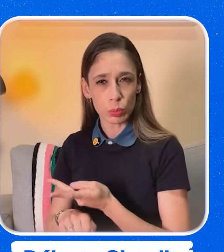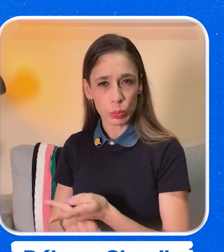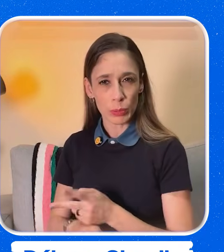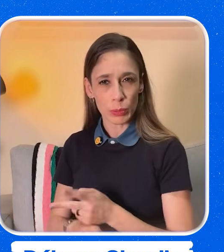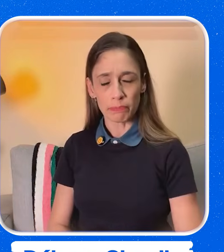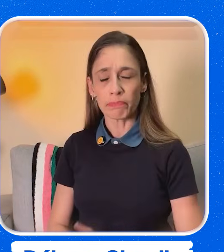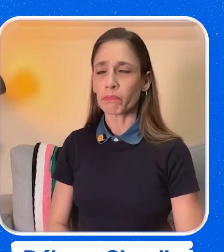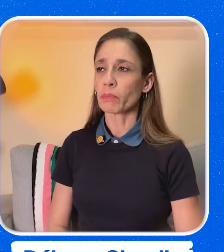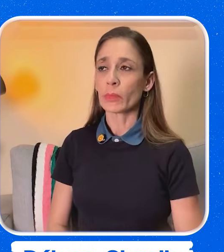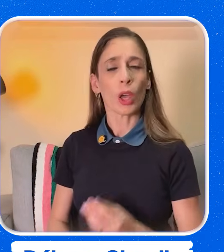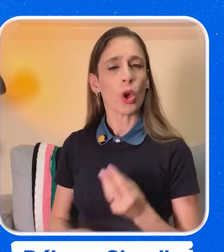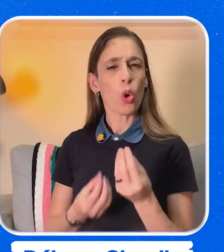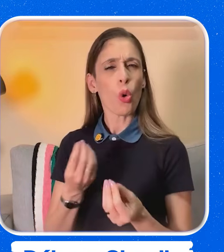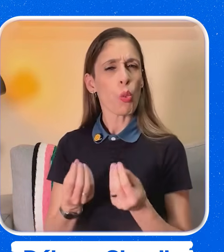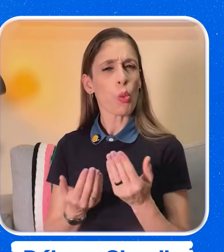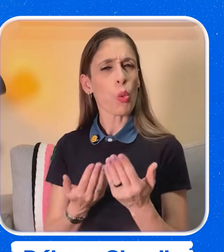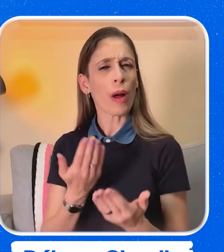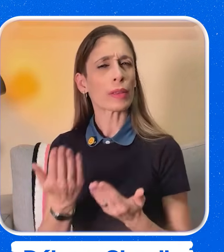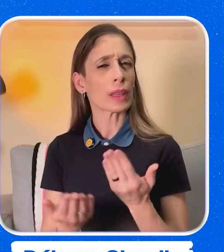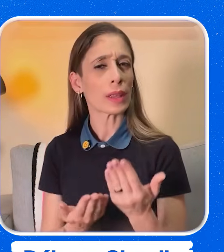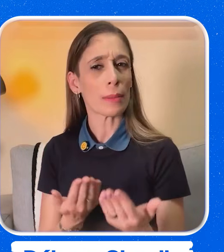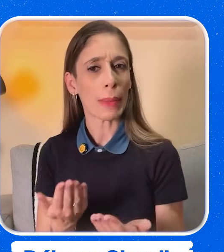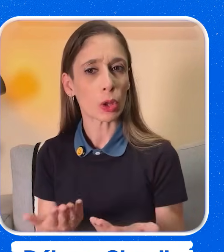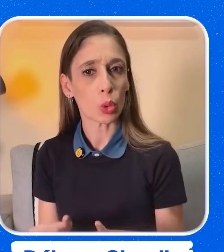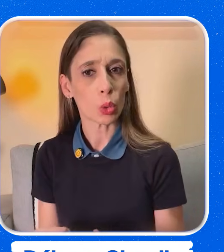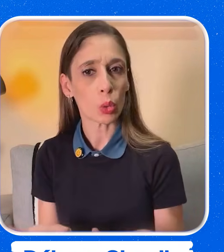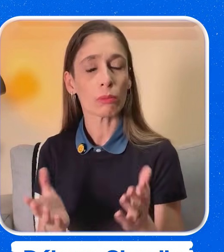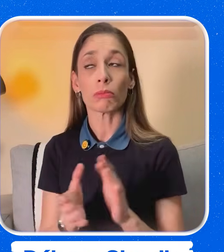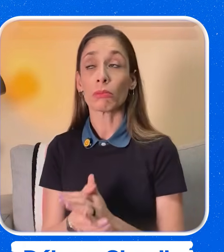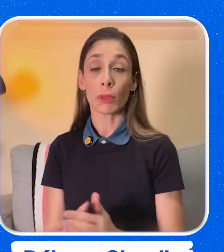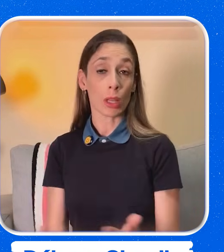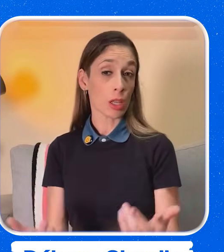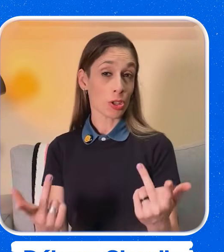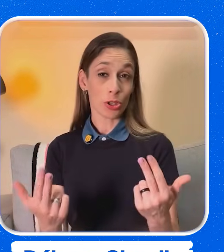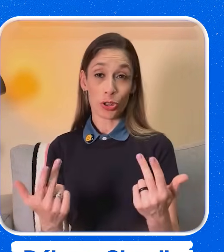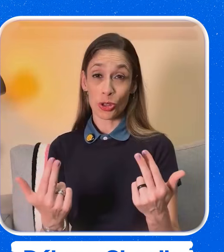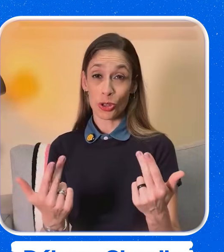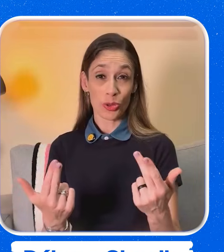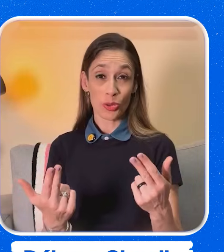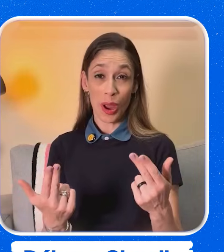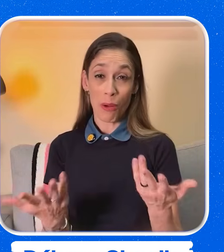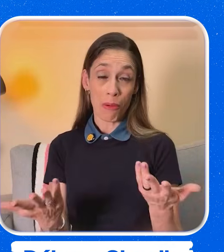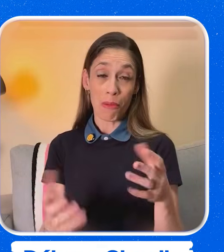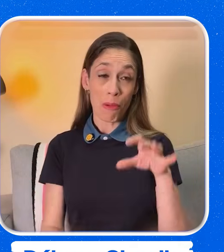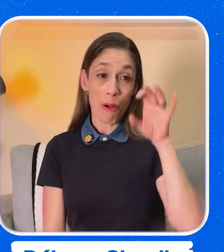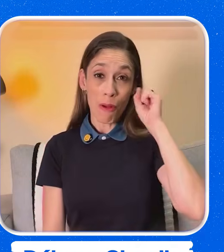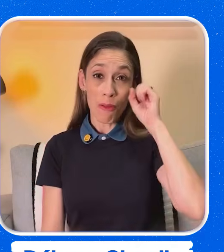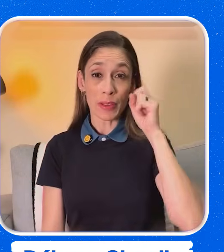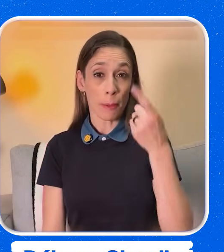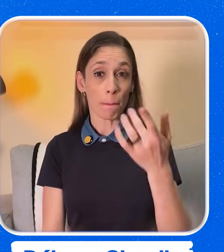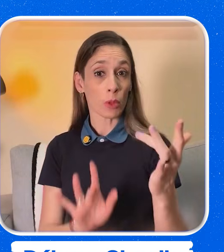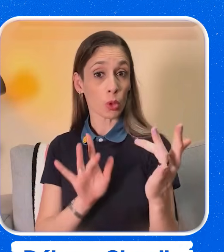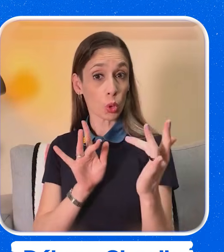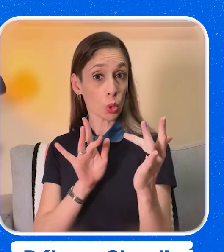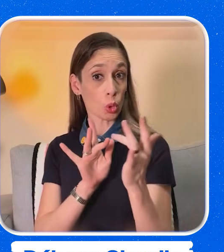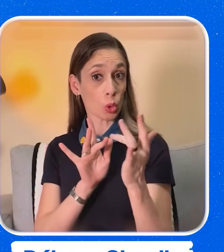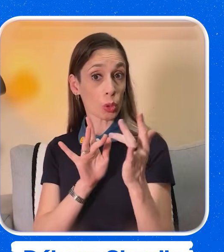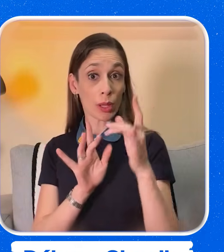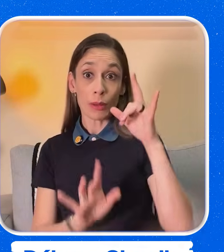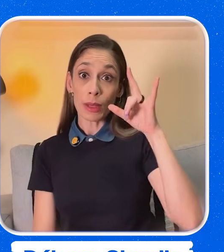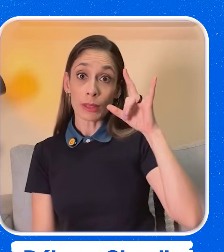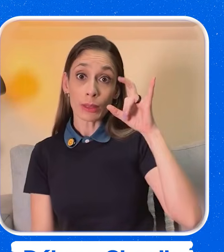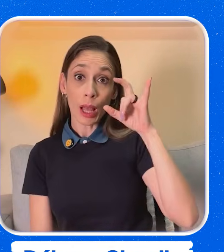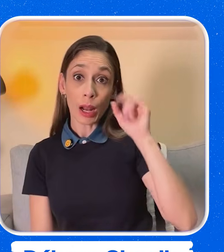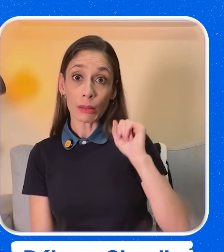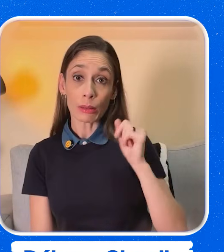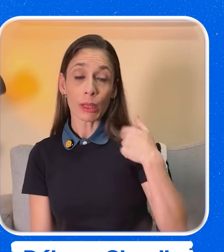faço com a pessoa ouvinte, né? Assim que a pessoa surda entra em contato comigo no direct do Instagram, eu pergunto, que horas você